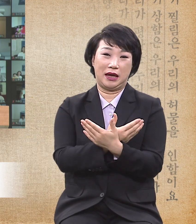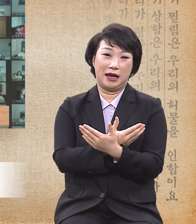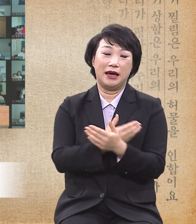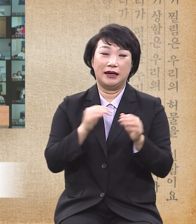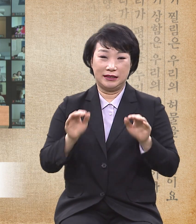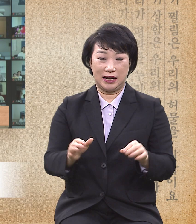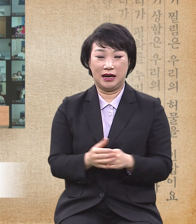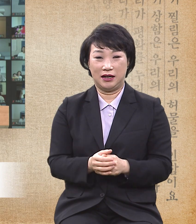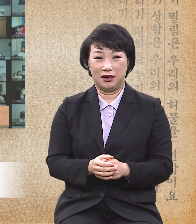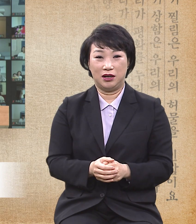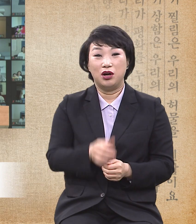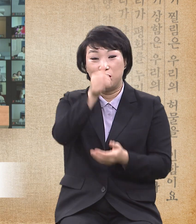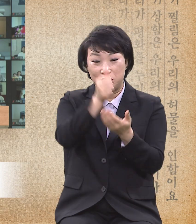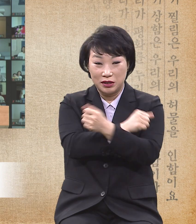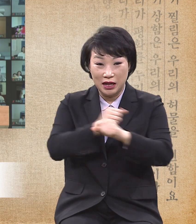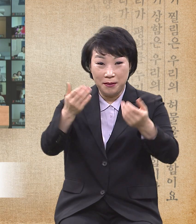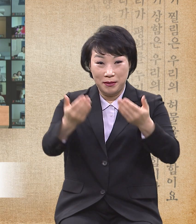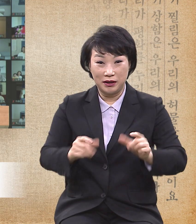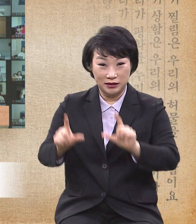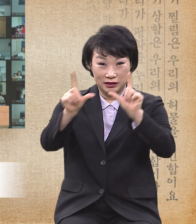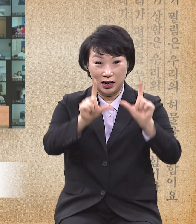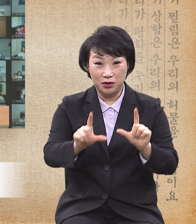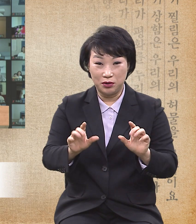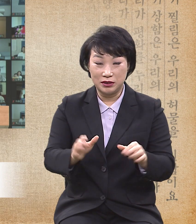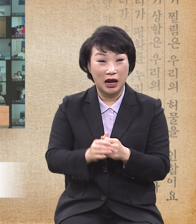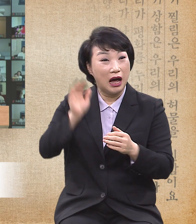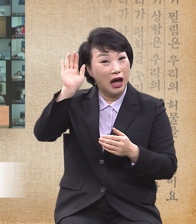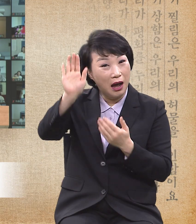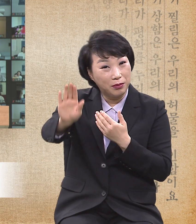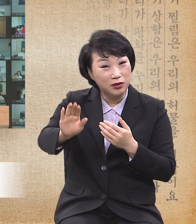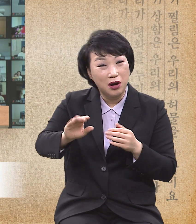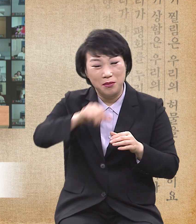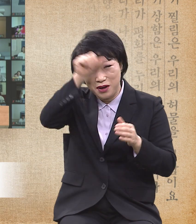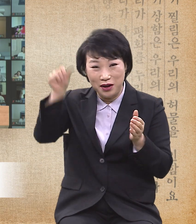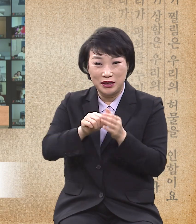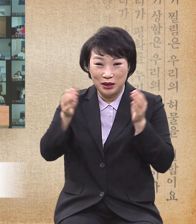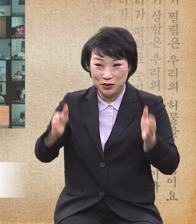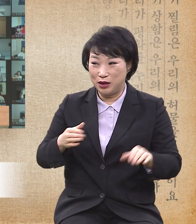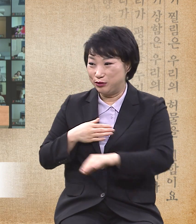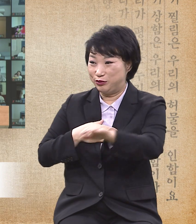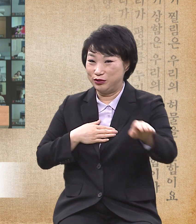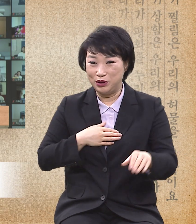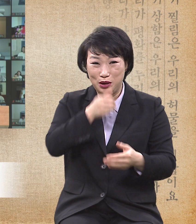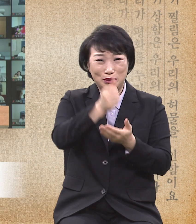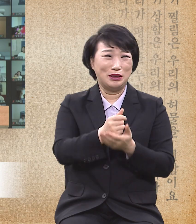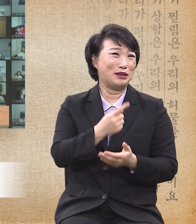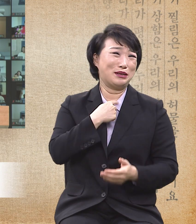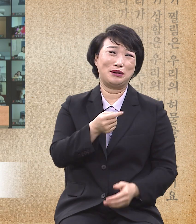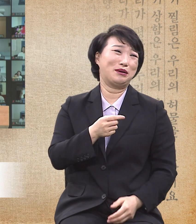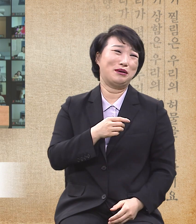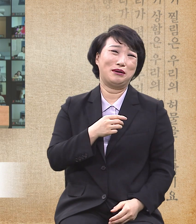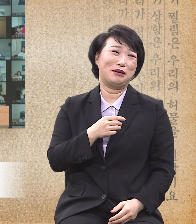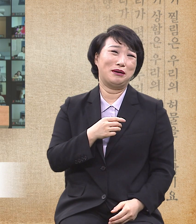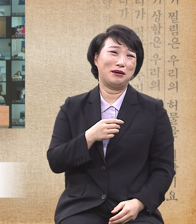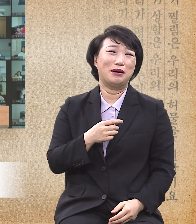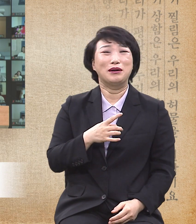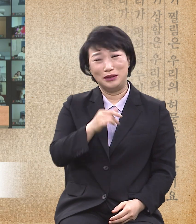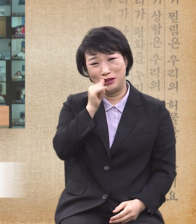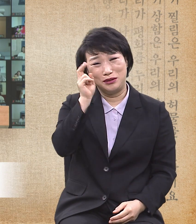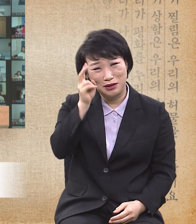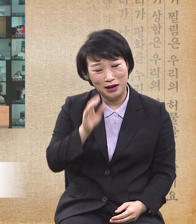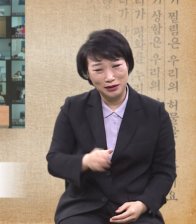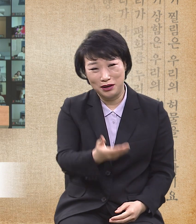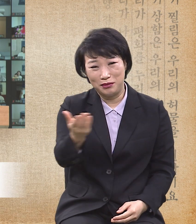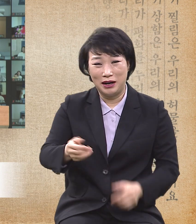통해서 죄사함 받으며 살며 앞으로 평생 동안 우린 죄를 안 질 수 없다는 거예요. 항상